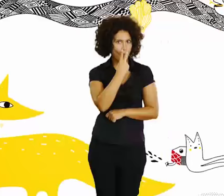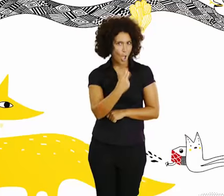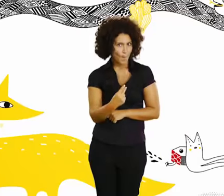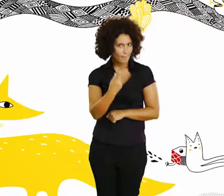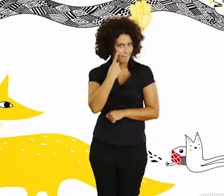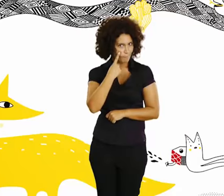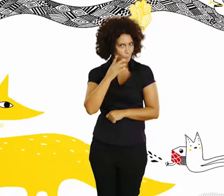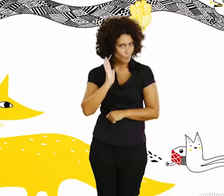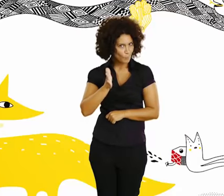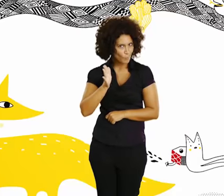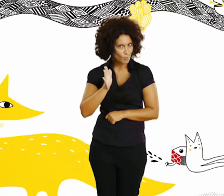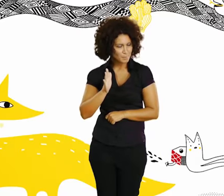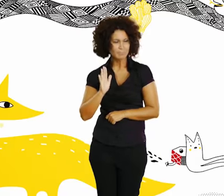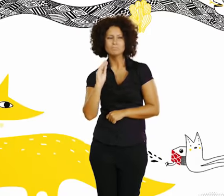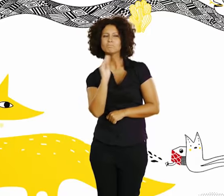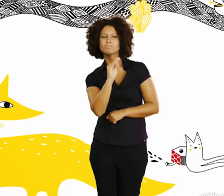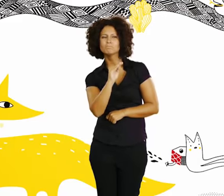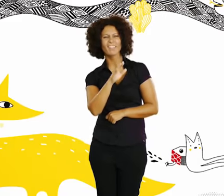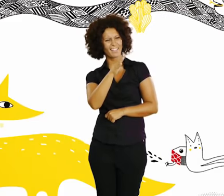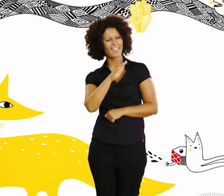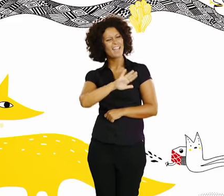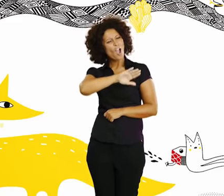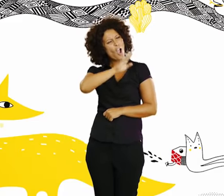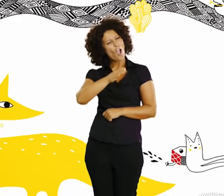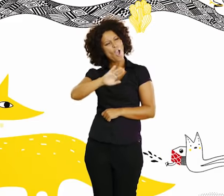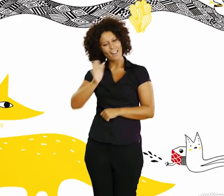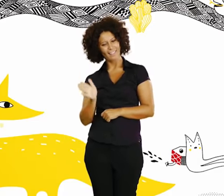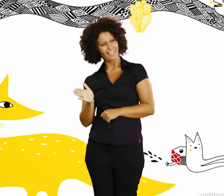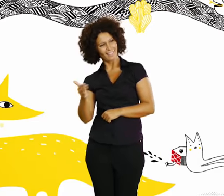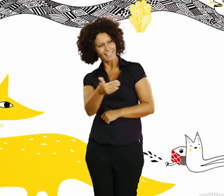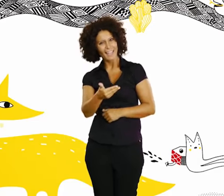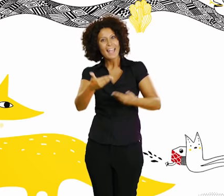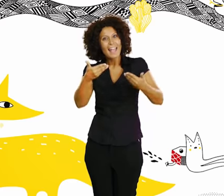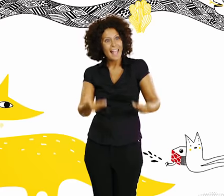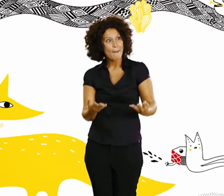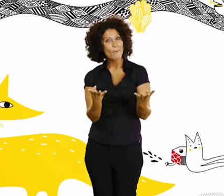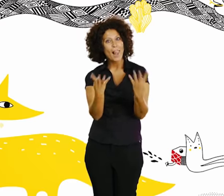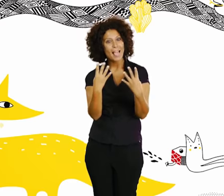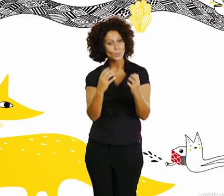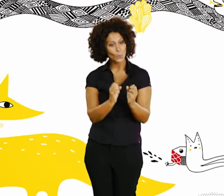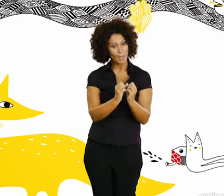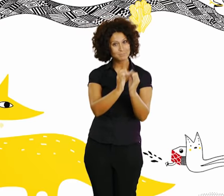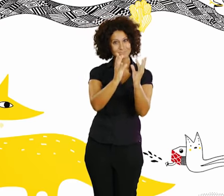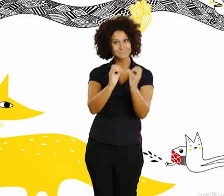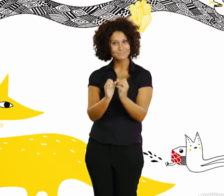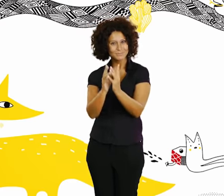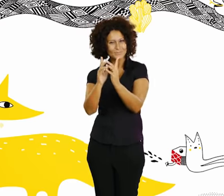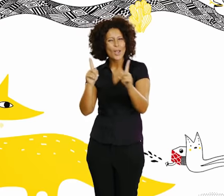Anche Volpe, furba e mattacchiona come sempre, ci provò. Dietro quella collina ho scoperto un campo